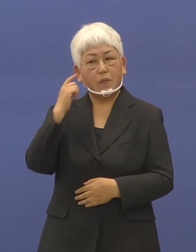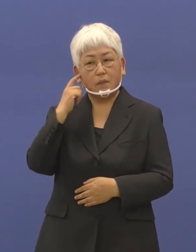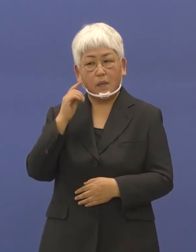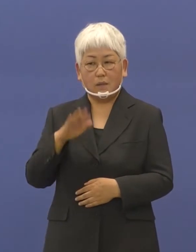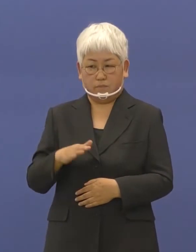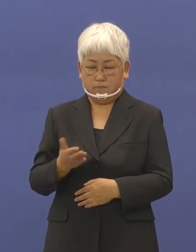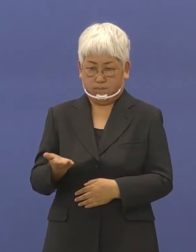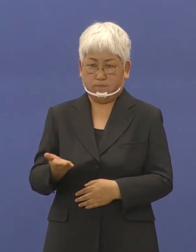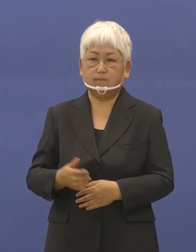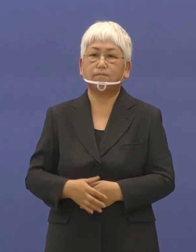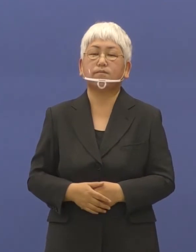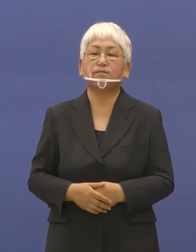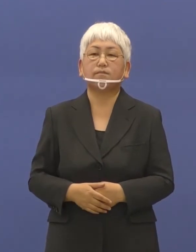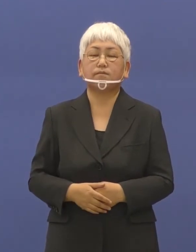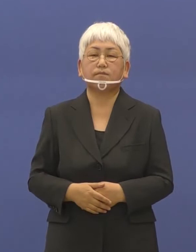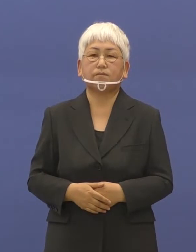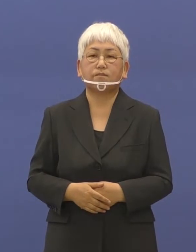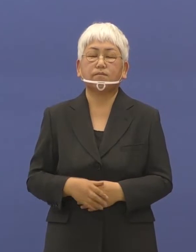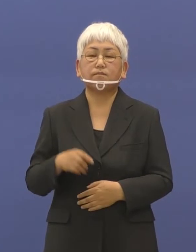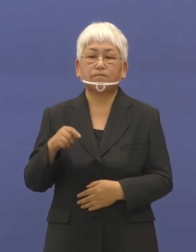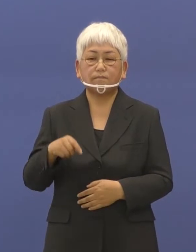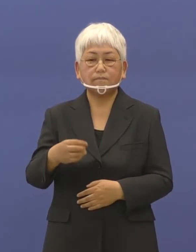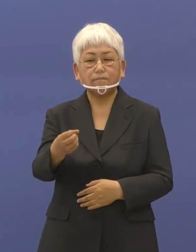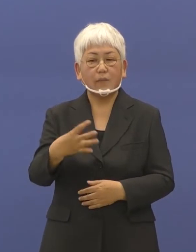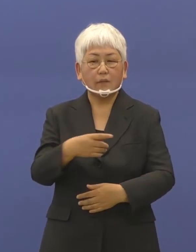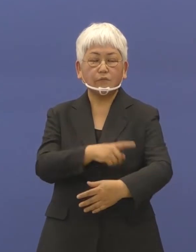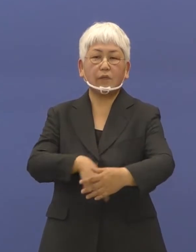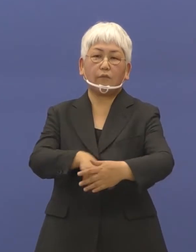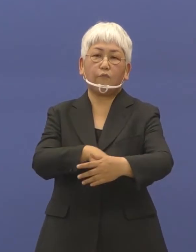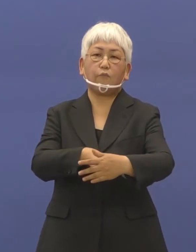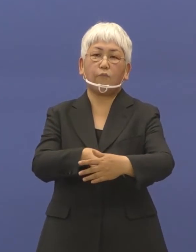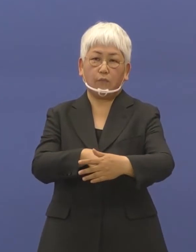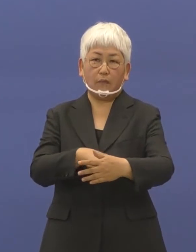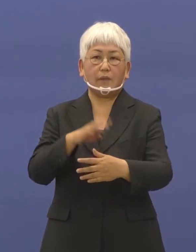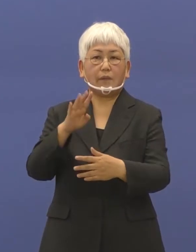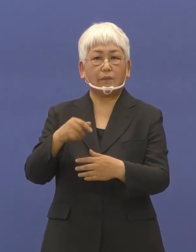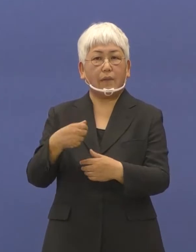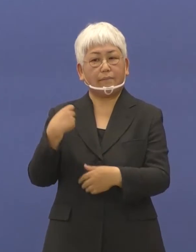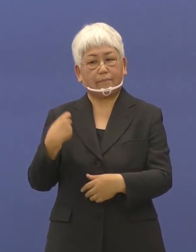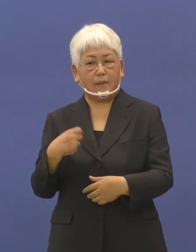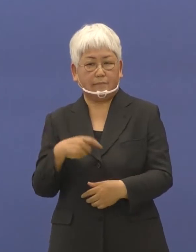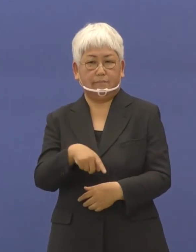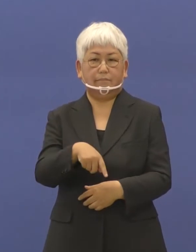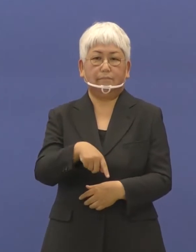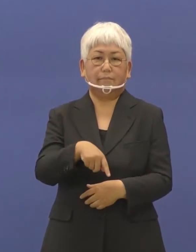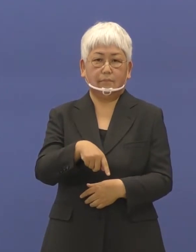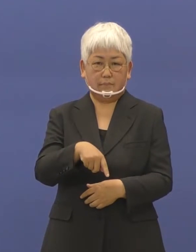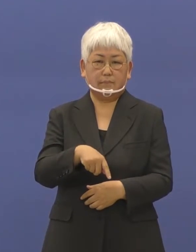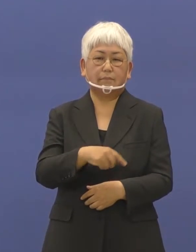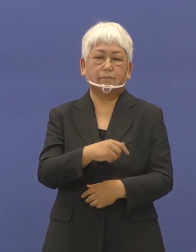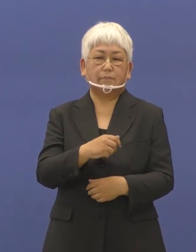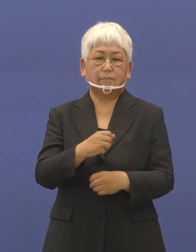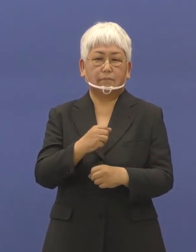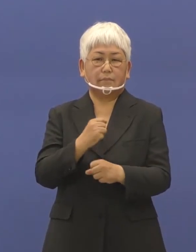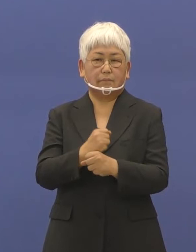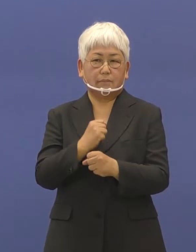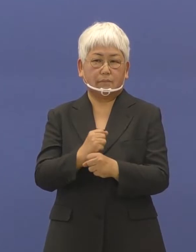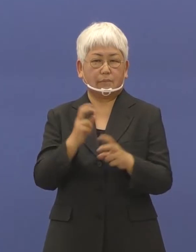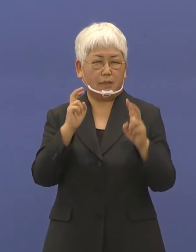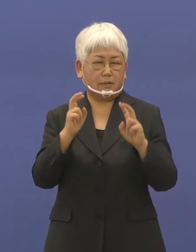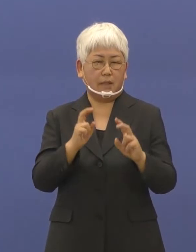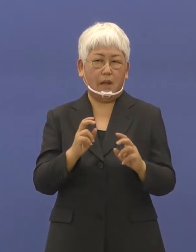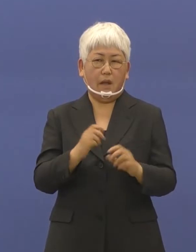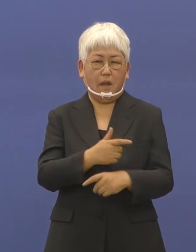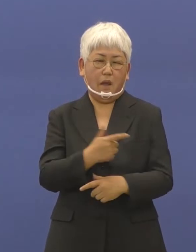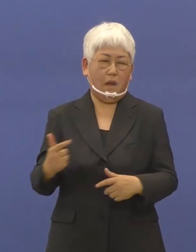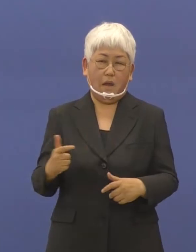はい、その内容はもう岩手県南にあるような大工場がないとか、あ